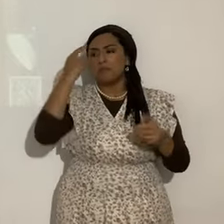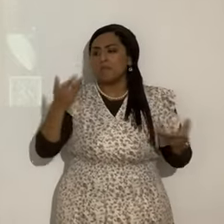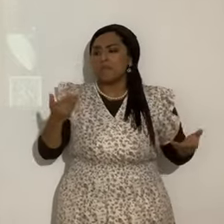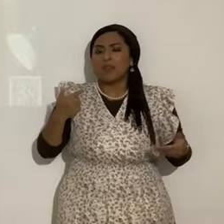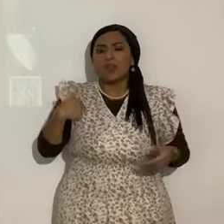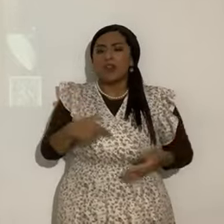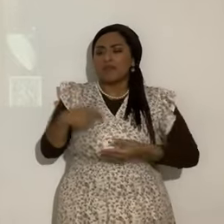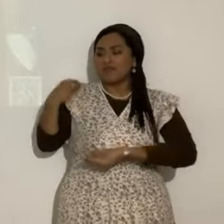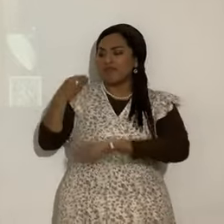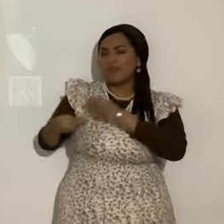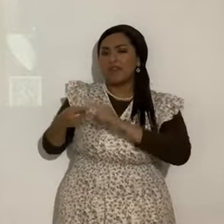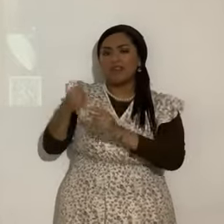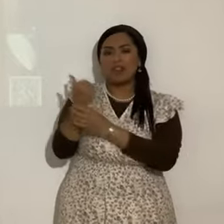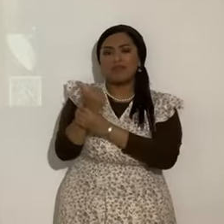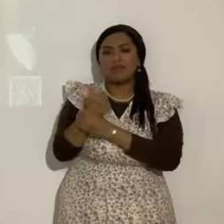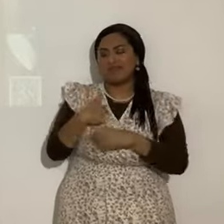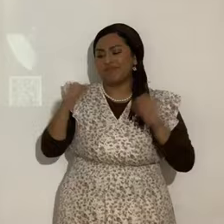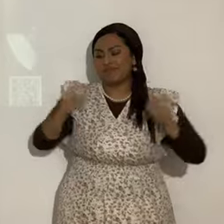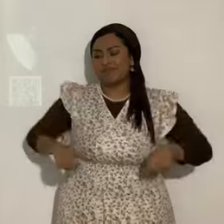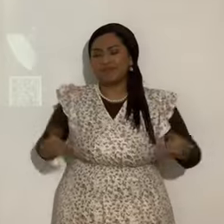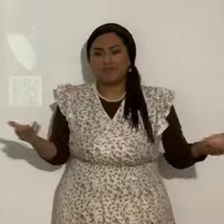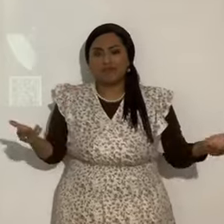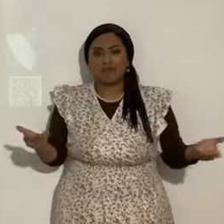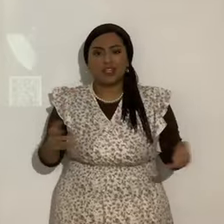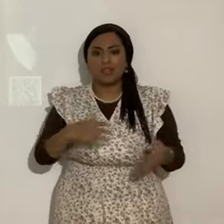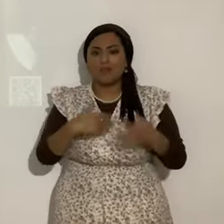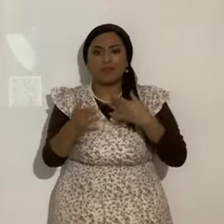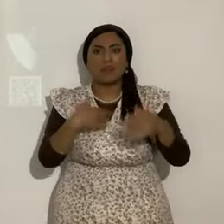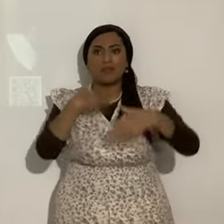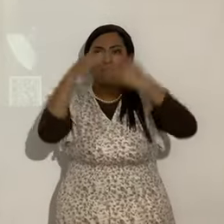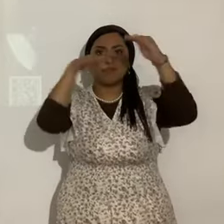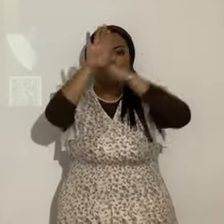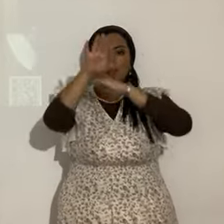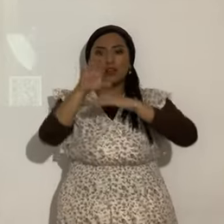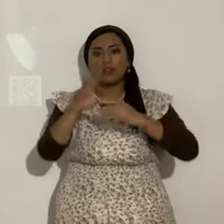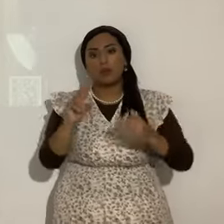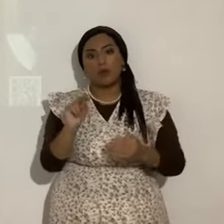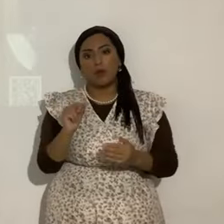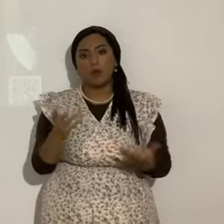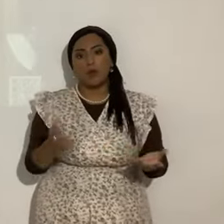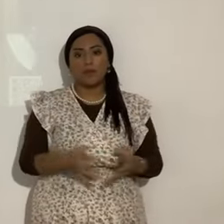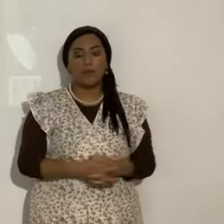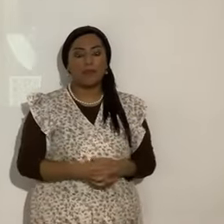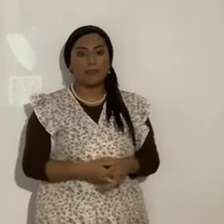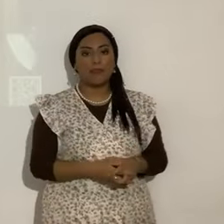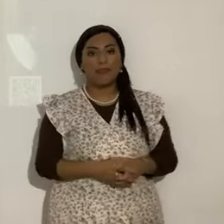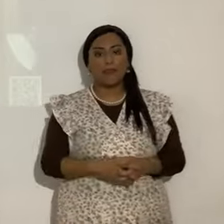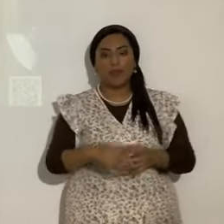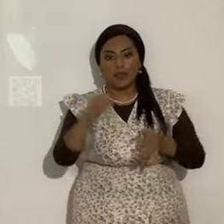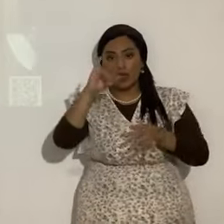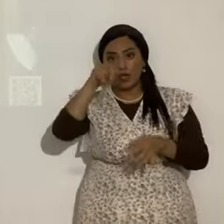de Abraham, somos hijos de Abraham, pero no estaban haciendo las obras de Abraham. Vamos a Juan 8. 40, hermanos.